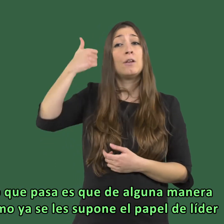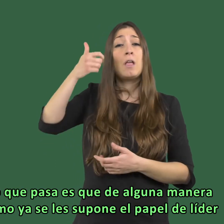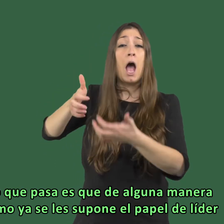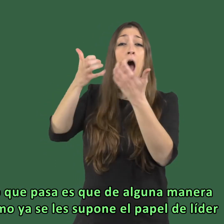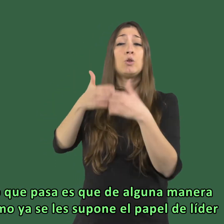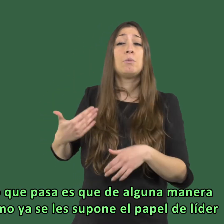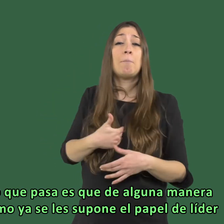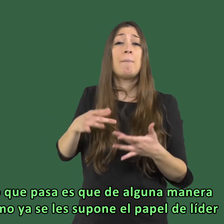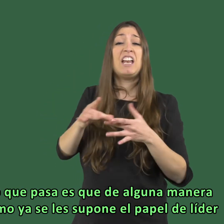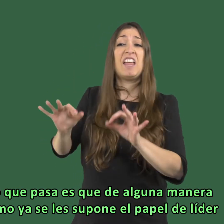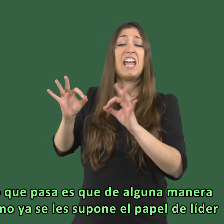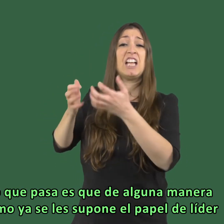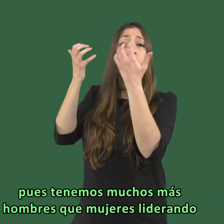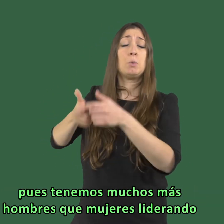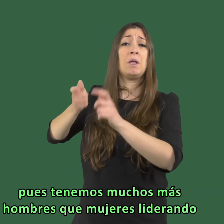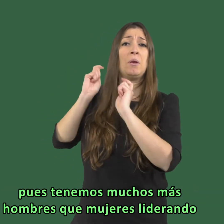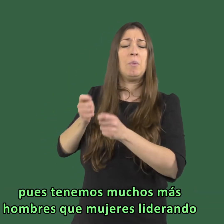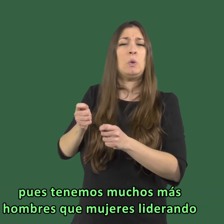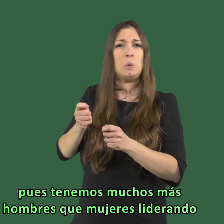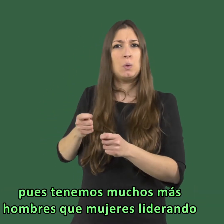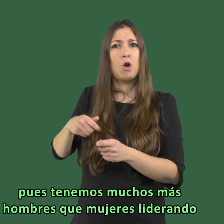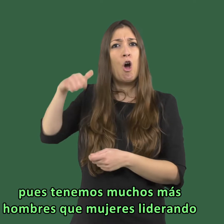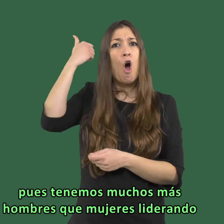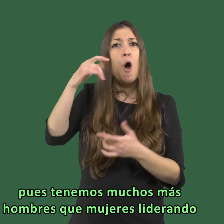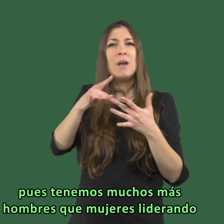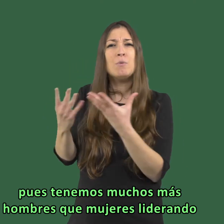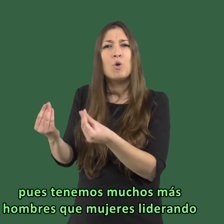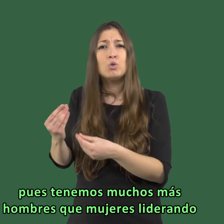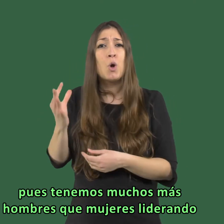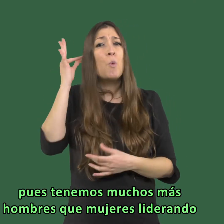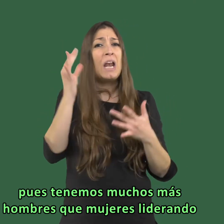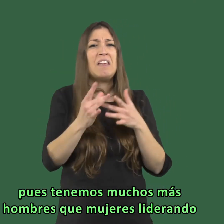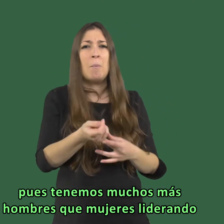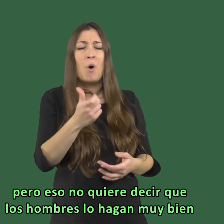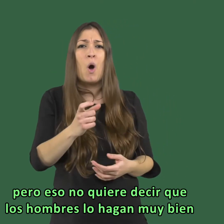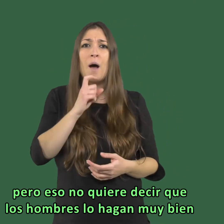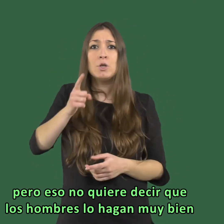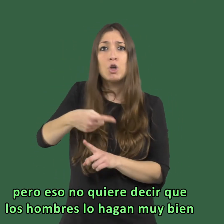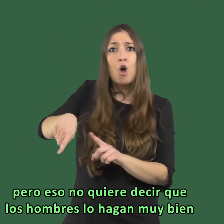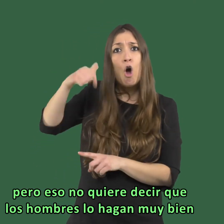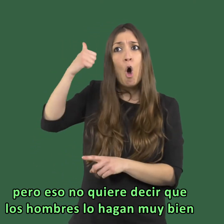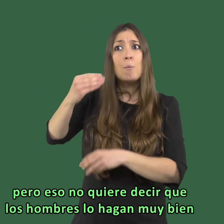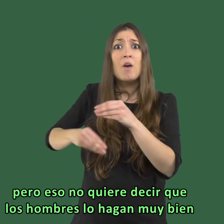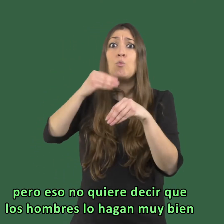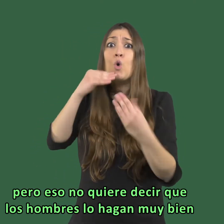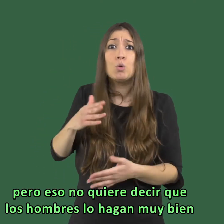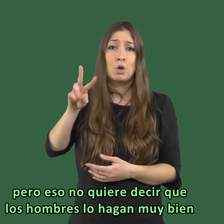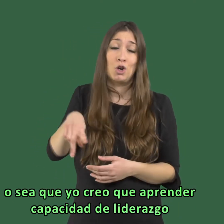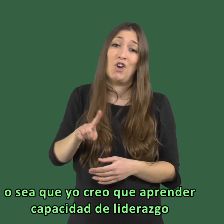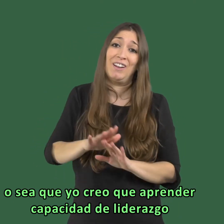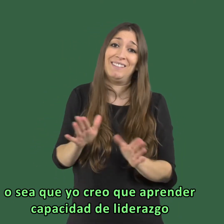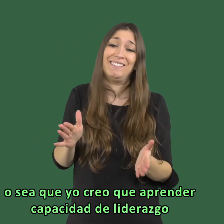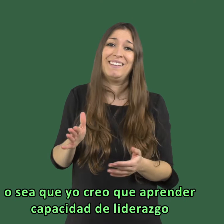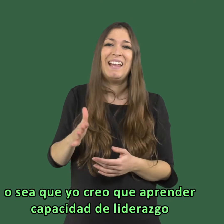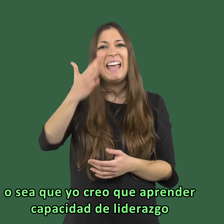ya se les supone el papel de líder, pues tenemos muchos más hombres que mujeres liderando. Pero eso no quiere decir que los hombres lo hagan muy bien. O